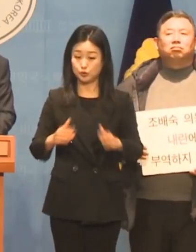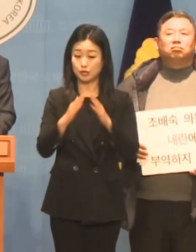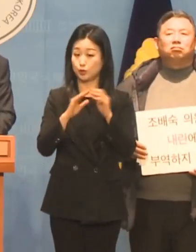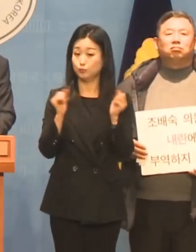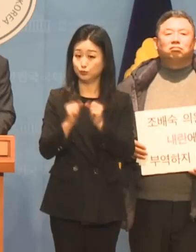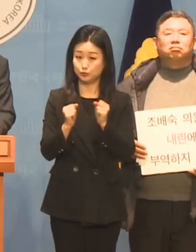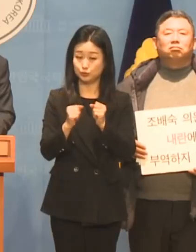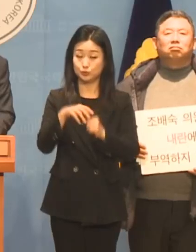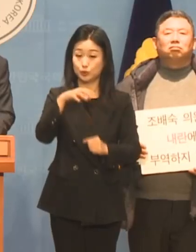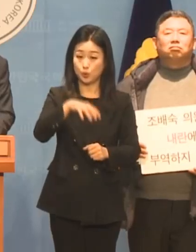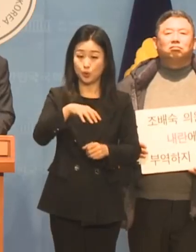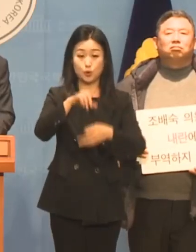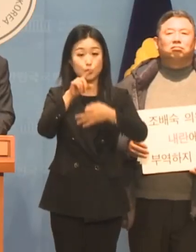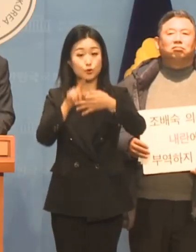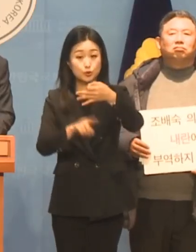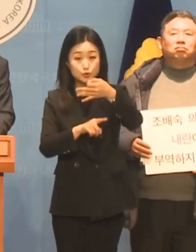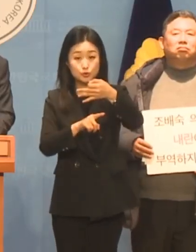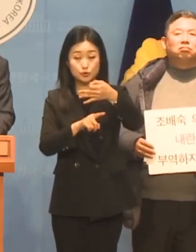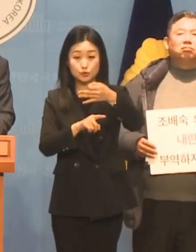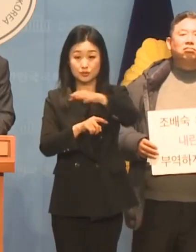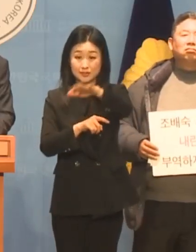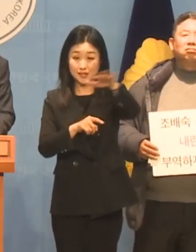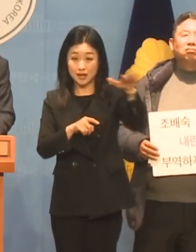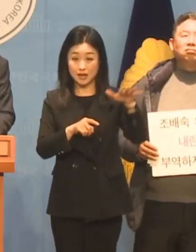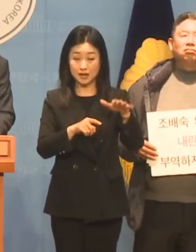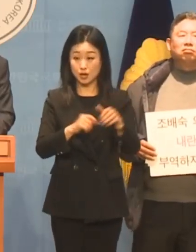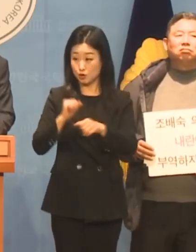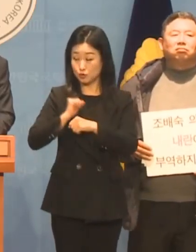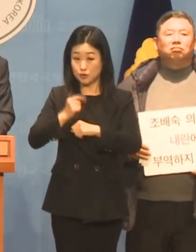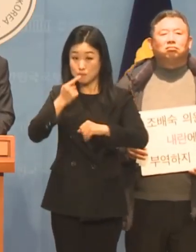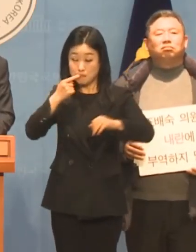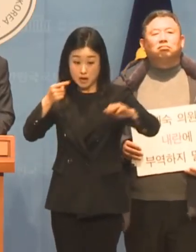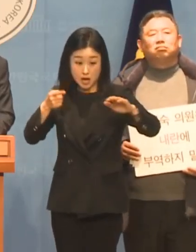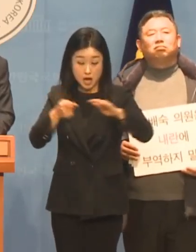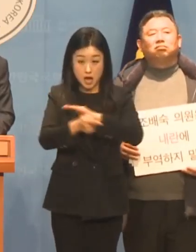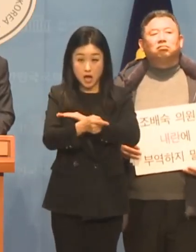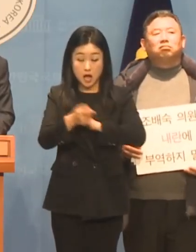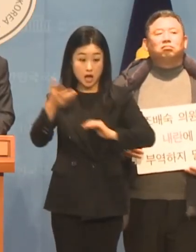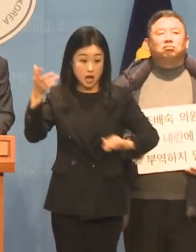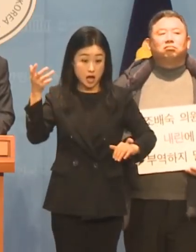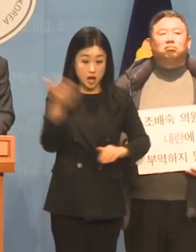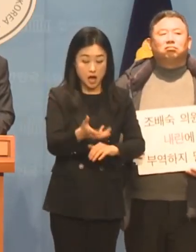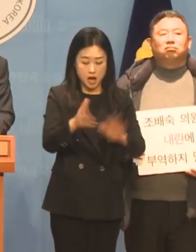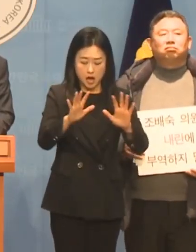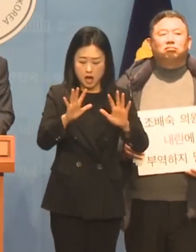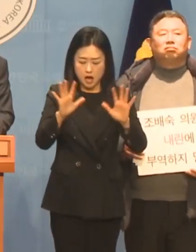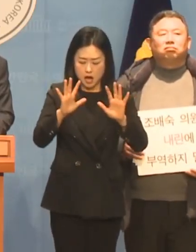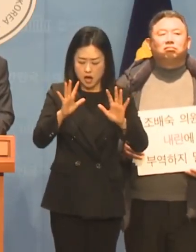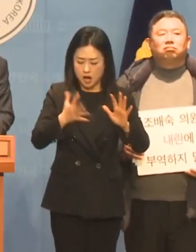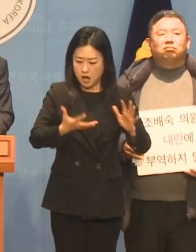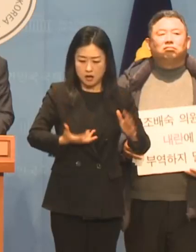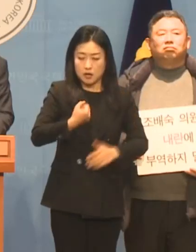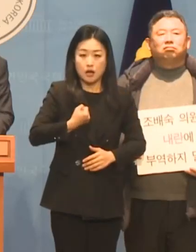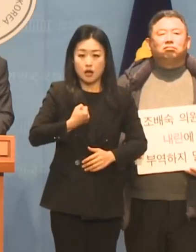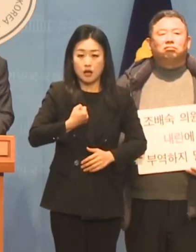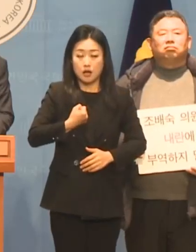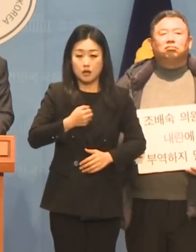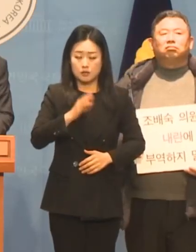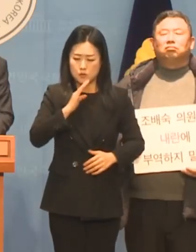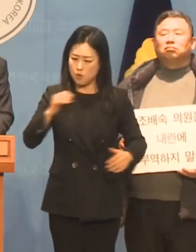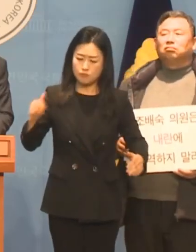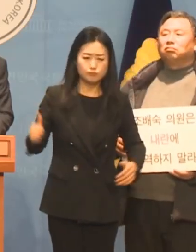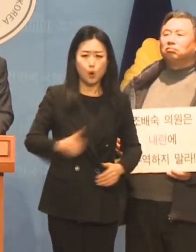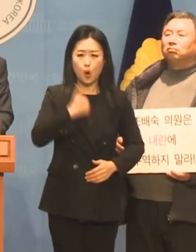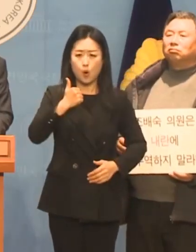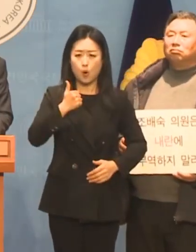전북은 윤석열 일당의 비상계엄에 더 큰 아픔과 슬픔, 분노로 다가옵니다.